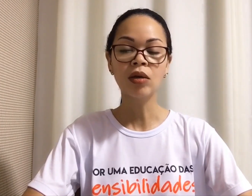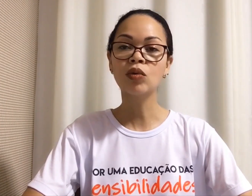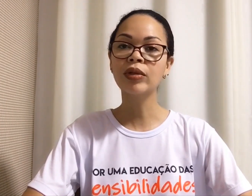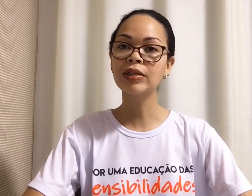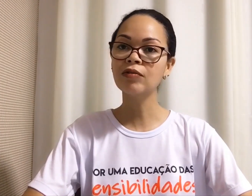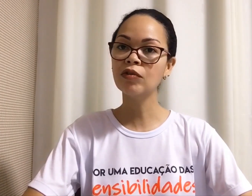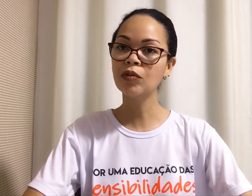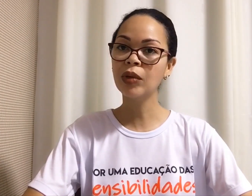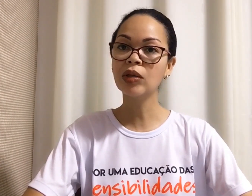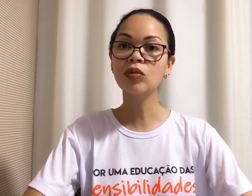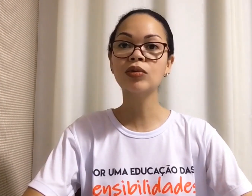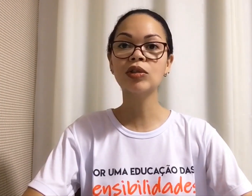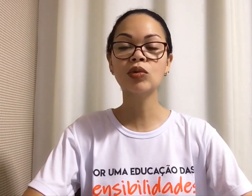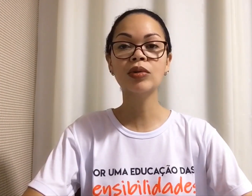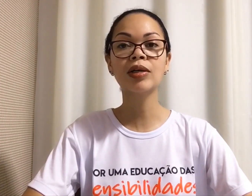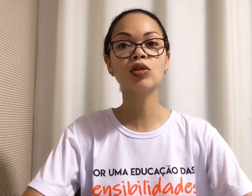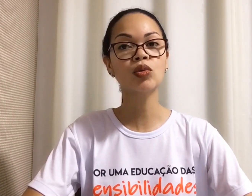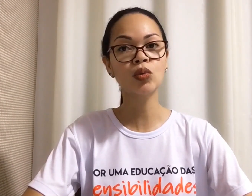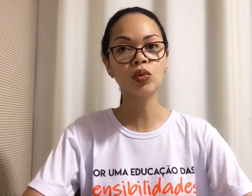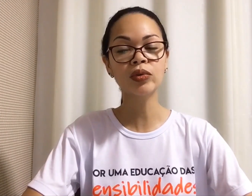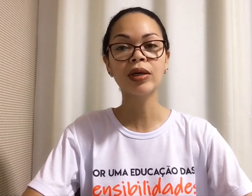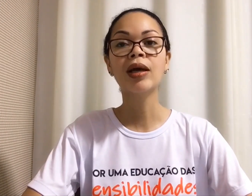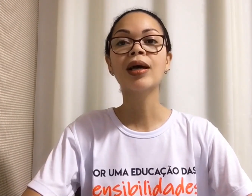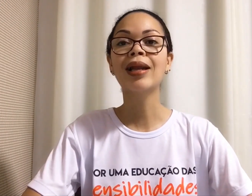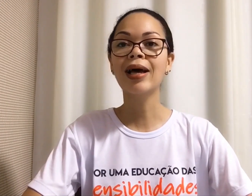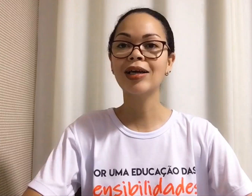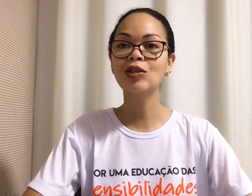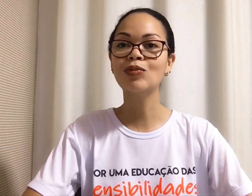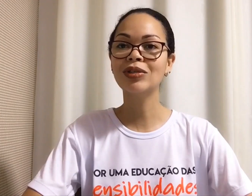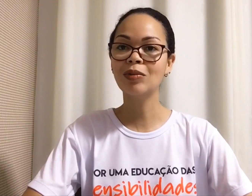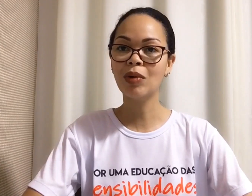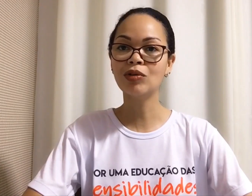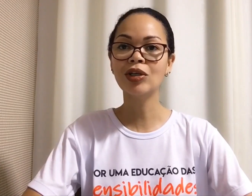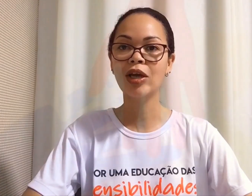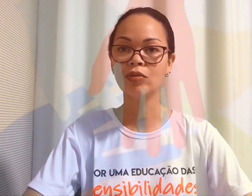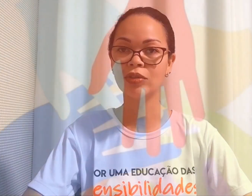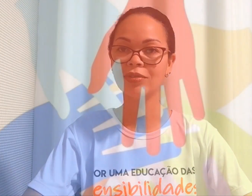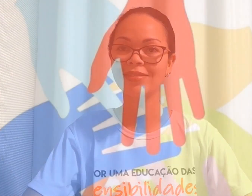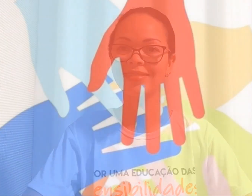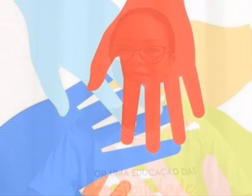no desenvolvimento dos estudantes surdos na rede municipal de Ilhéus.